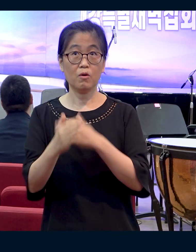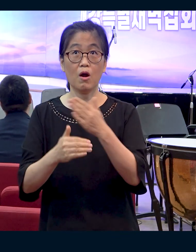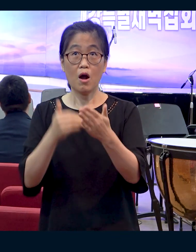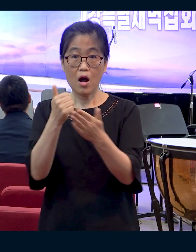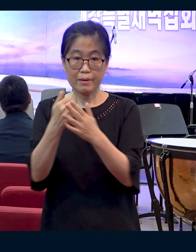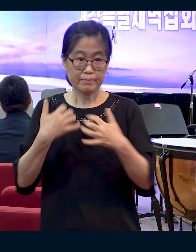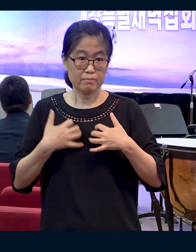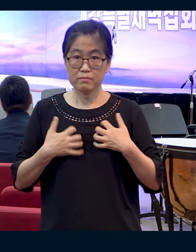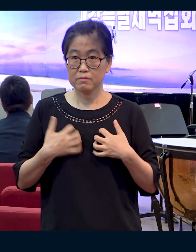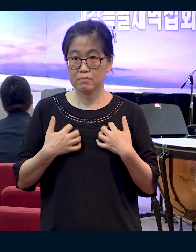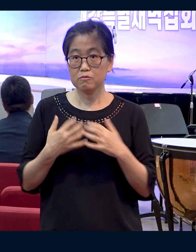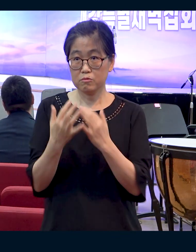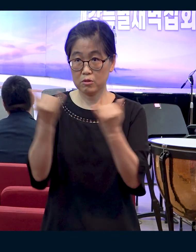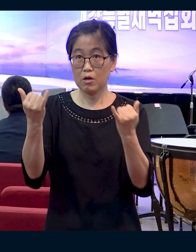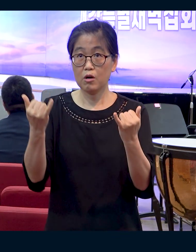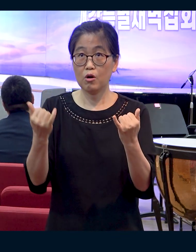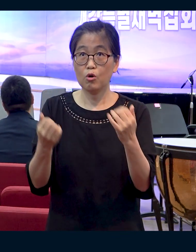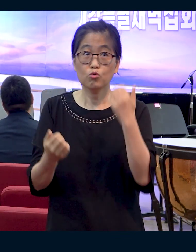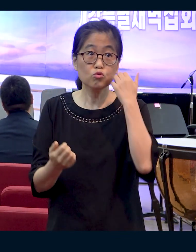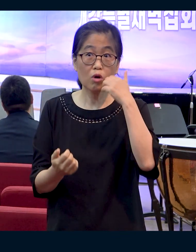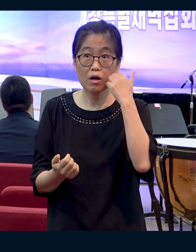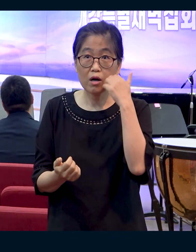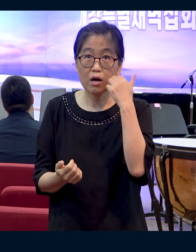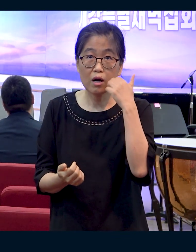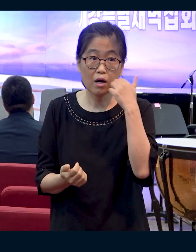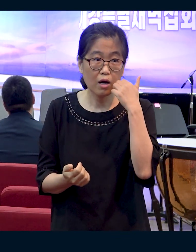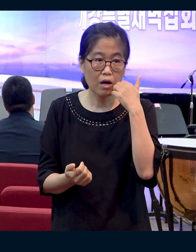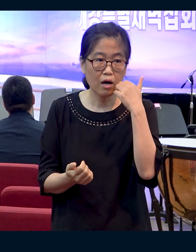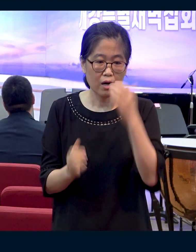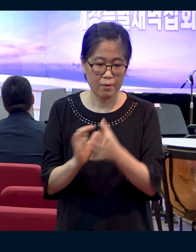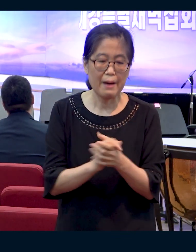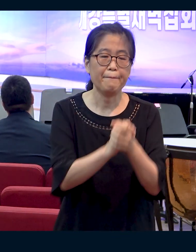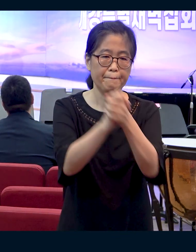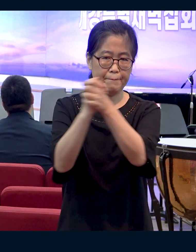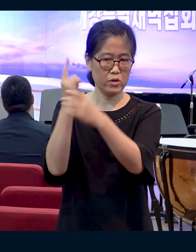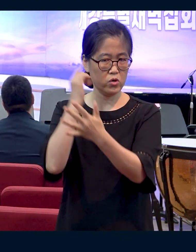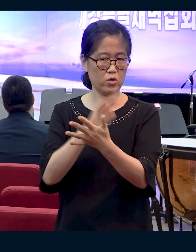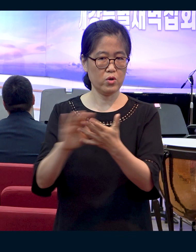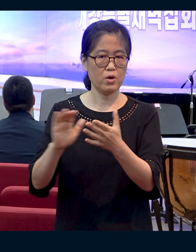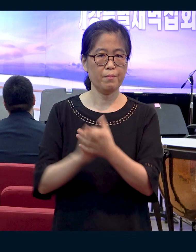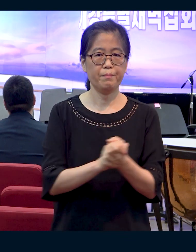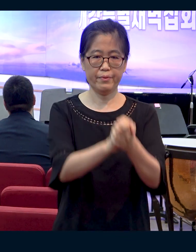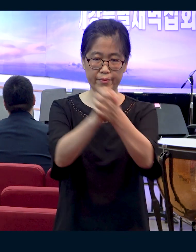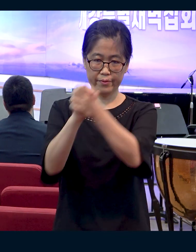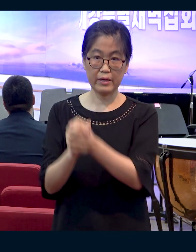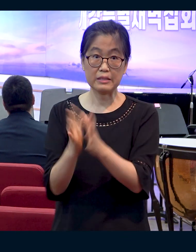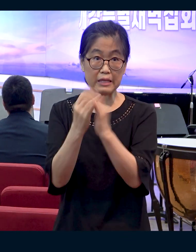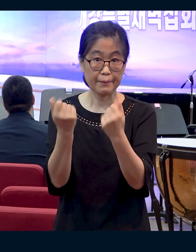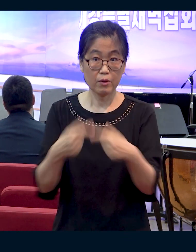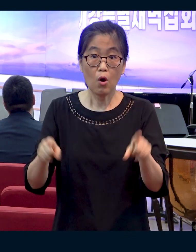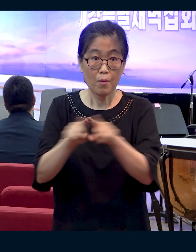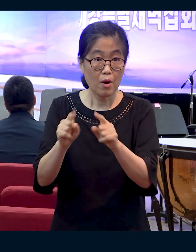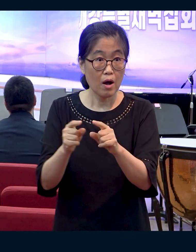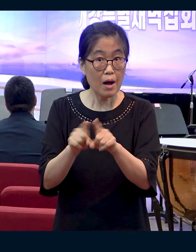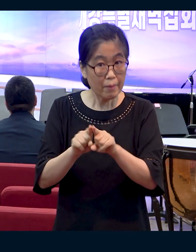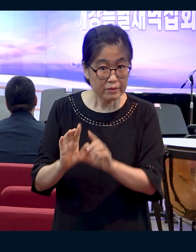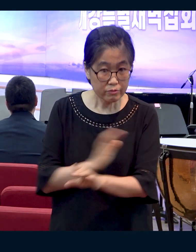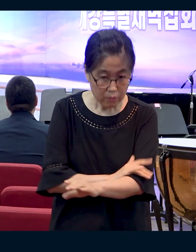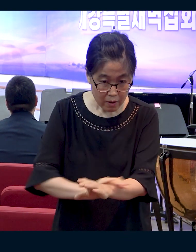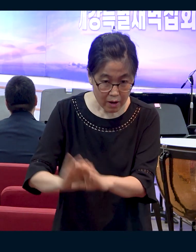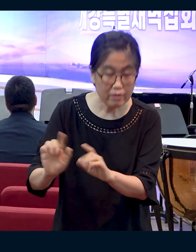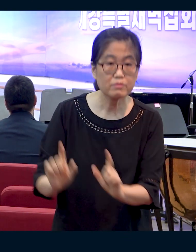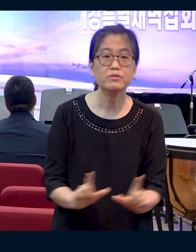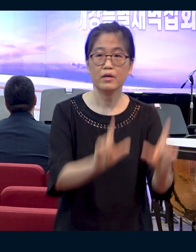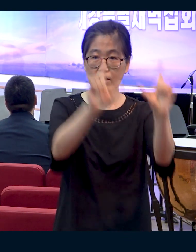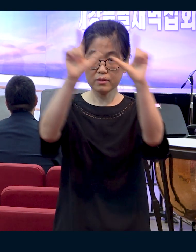자예요. 그런데 누가 그런 사람이냐? 화평하게 하는 자가 그렇다. 즉 더불어 함께 잘